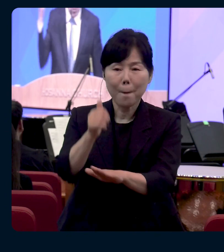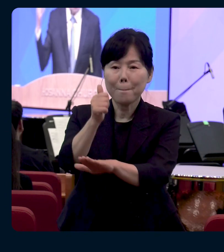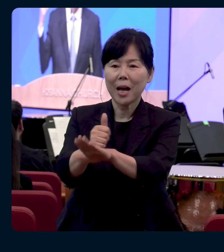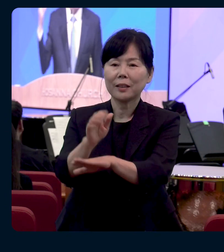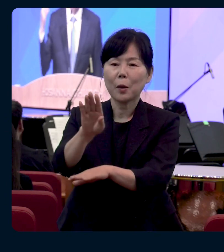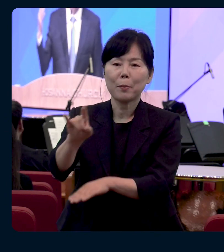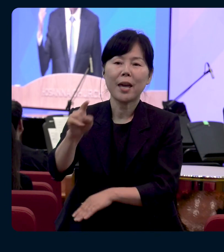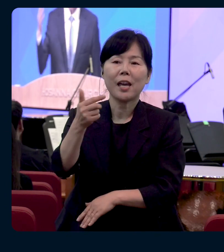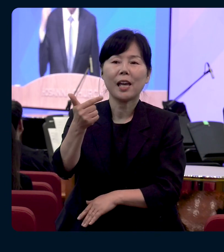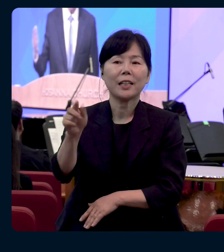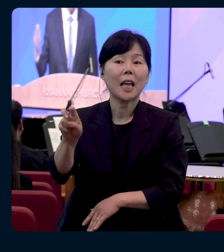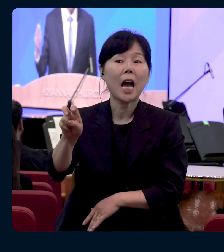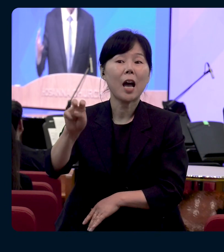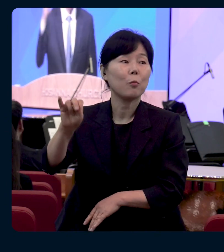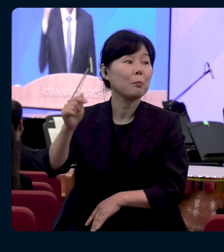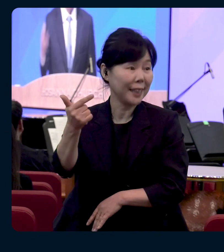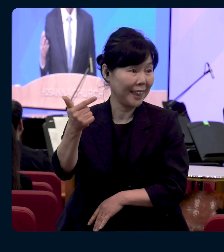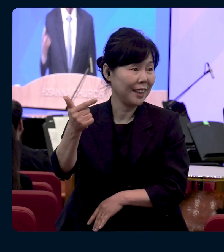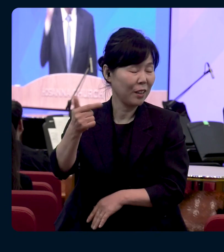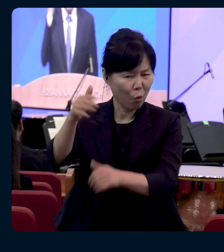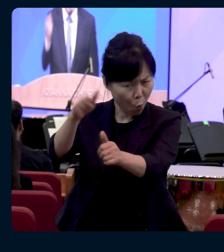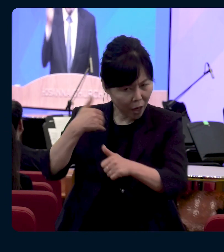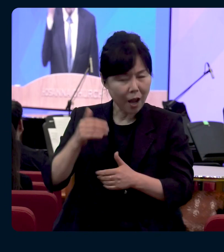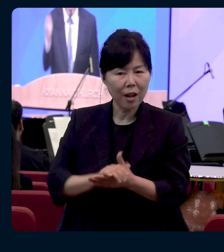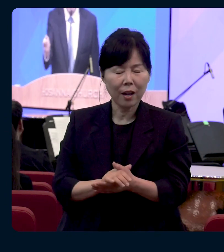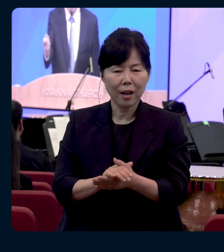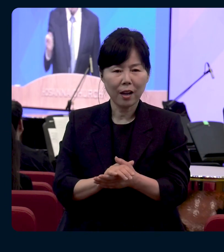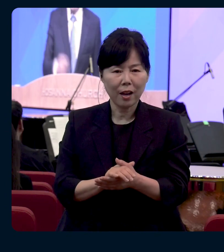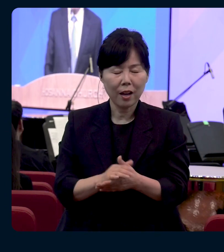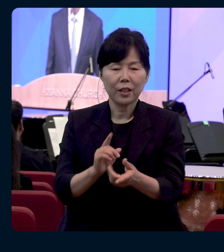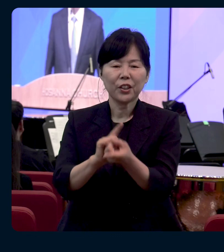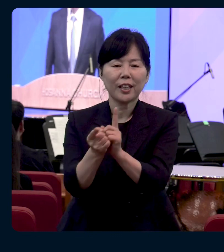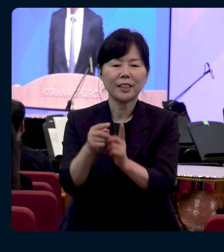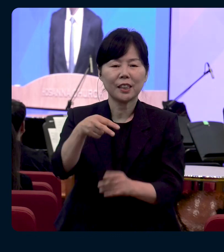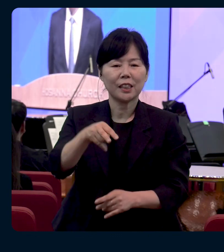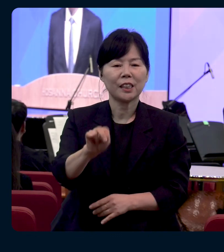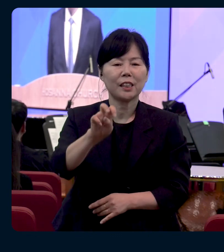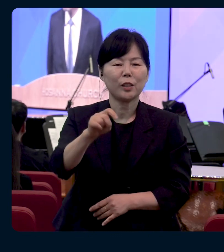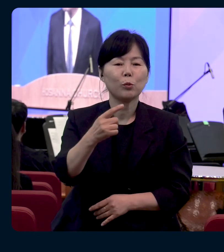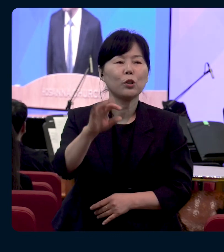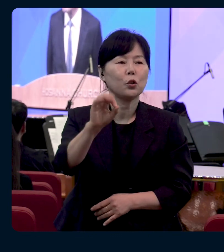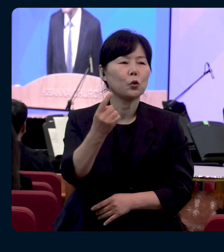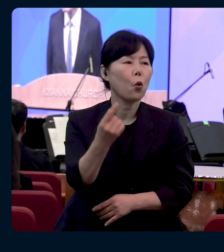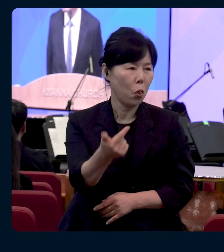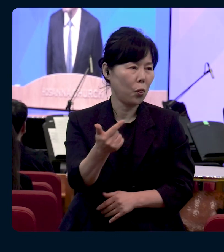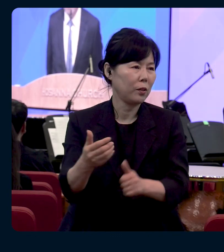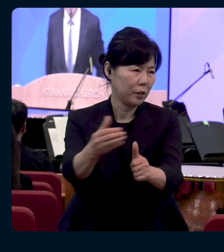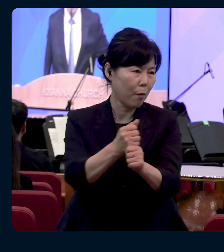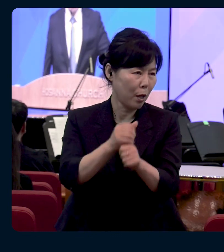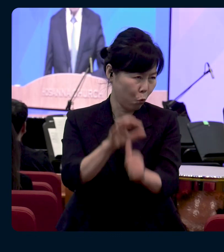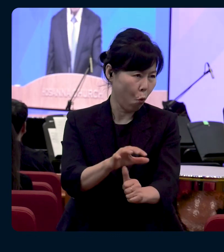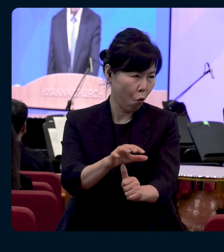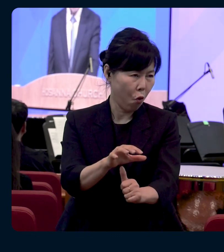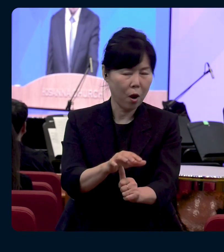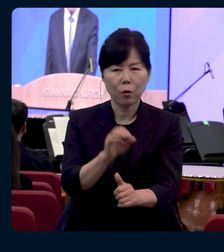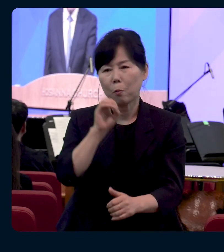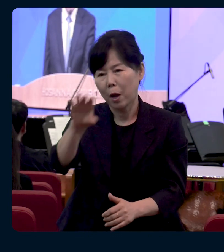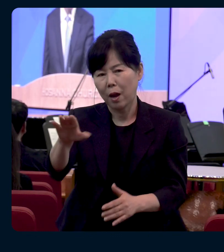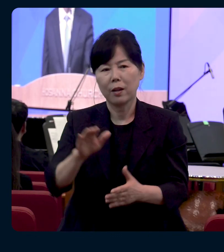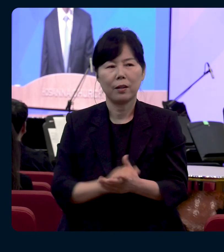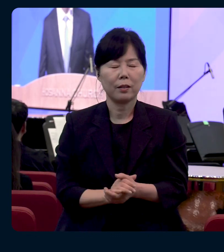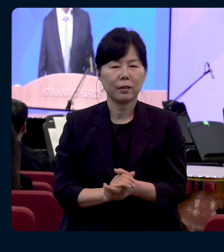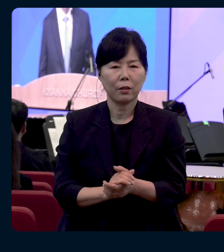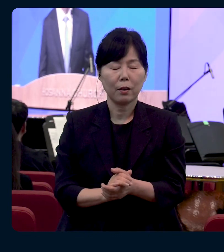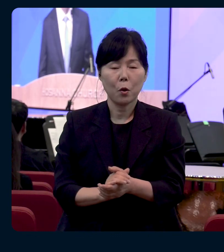베냐민을 데려오라고, 그때까지 시므온을 잡아두겠다고 하면서 형제들을 어렵게 하더니, 이제 베냐민을